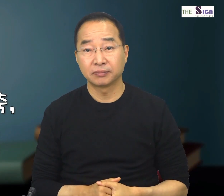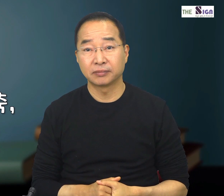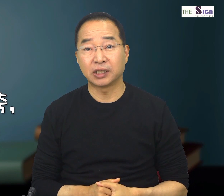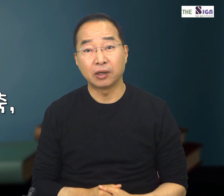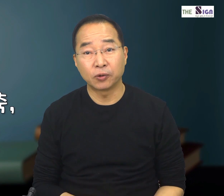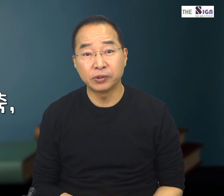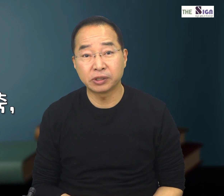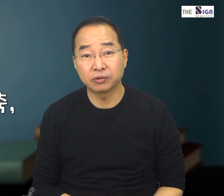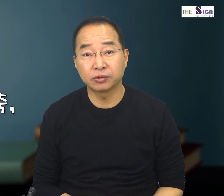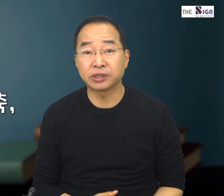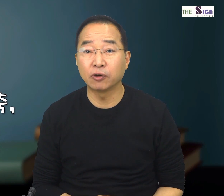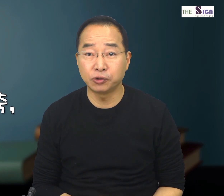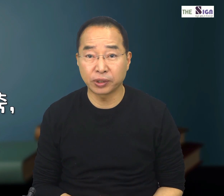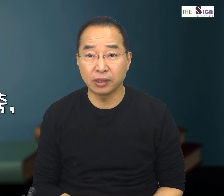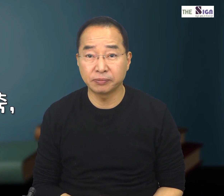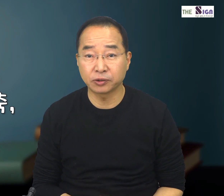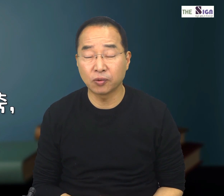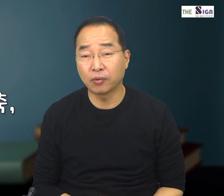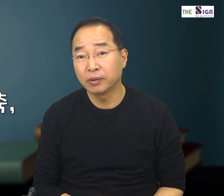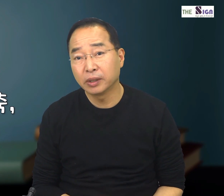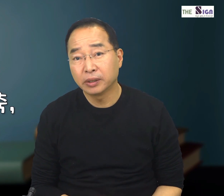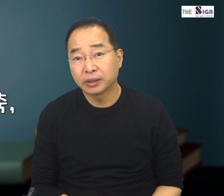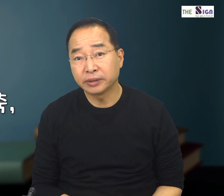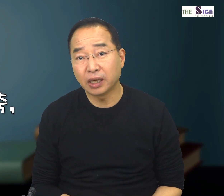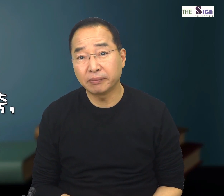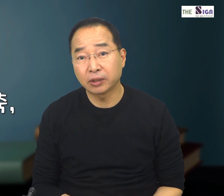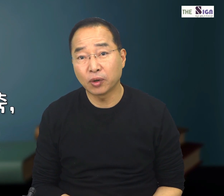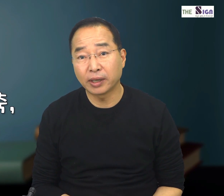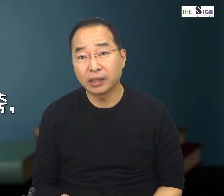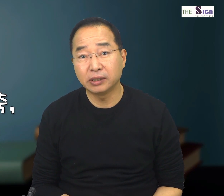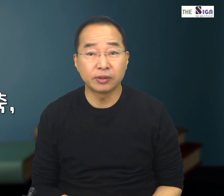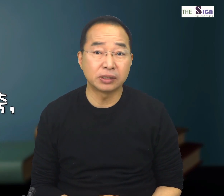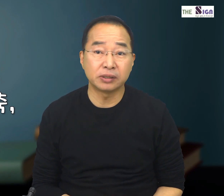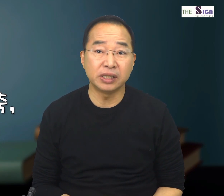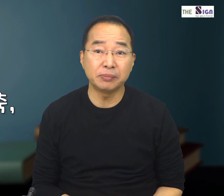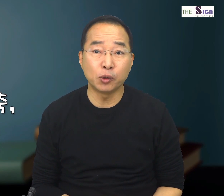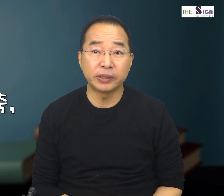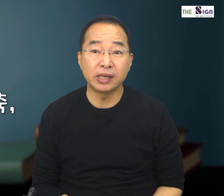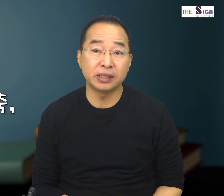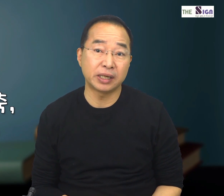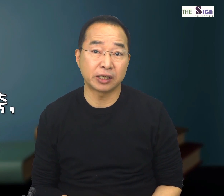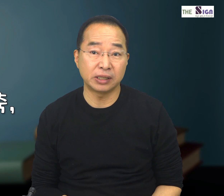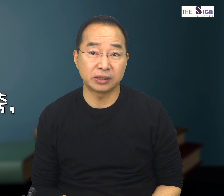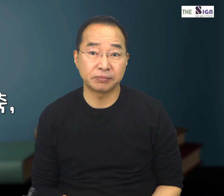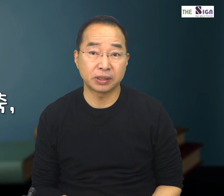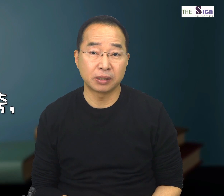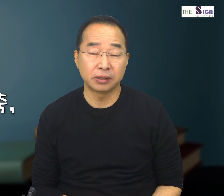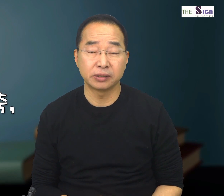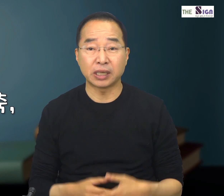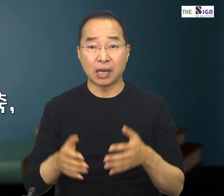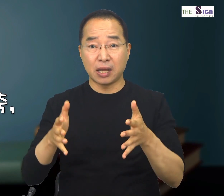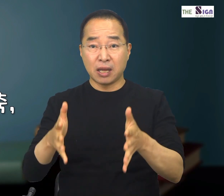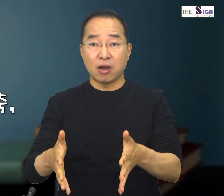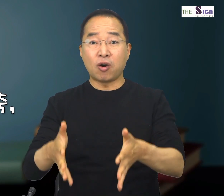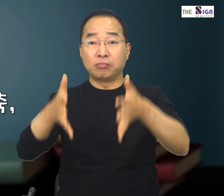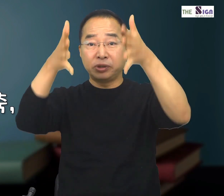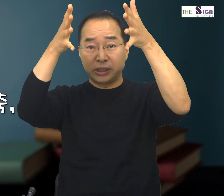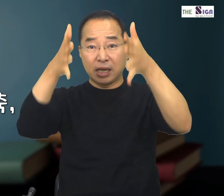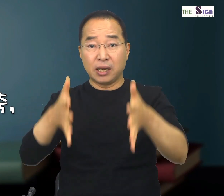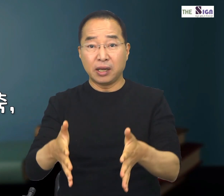자, 이런 식으로 재건축 개념 쓰고 그 다음에 또 하나는 이런 게 있습니다. 리모델링이라는 게 있습니다. 자, 건물이나